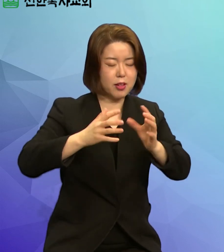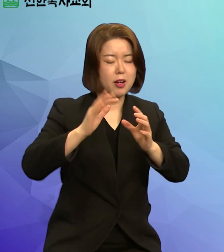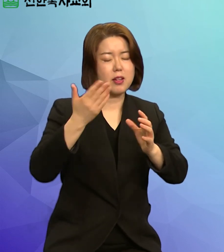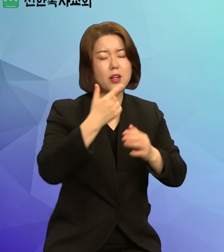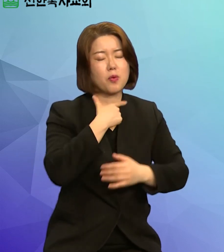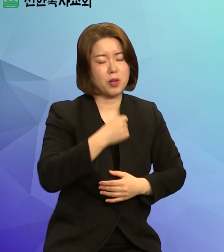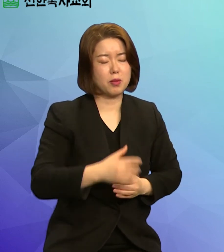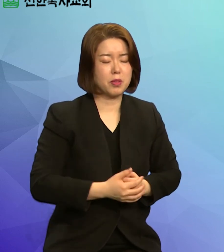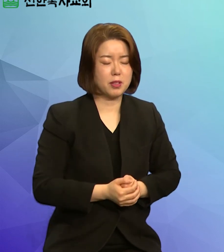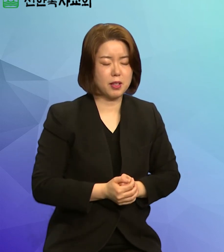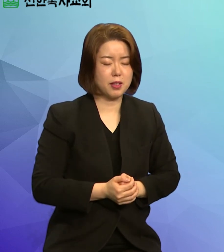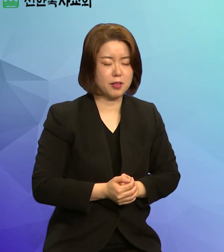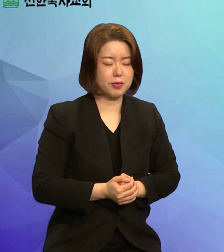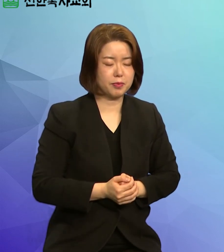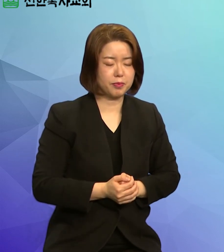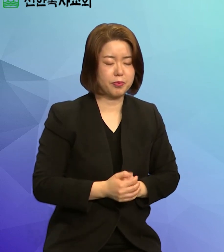원합니다.